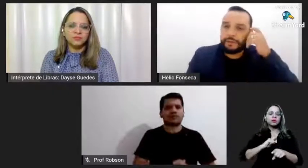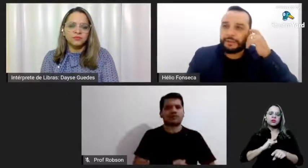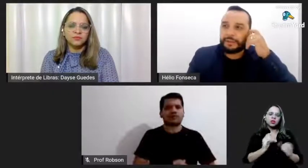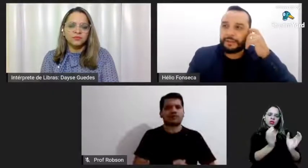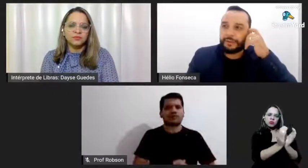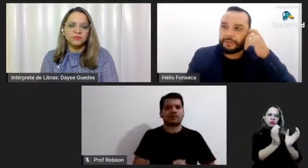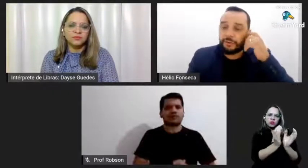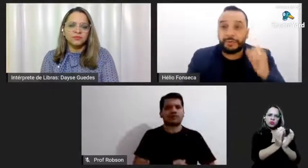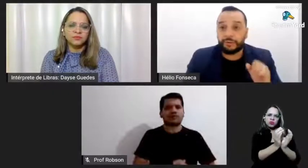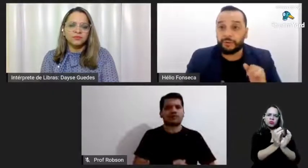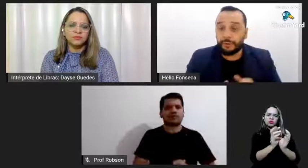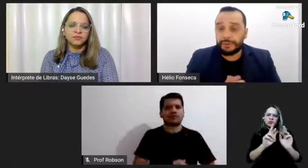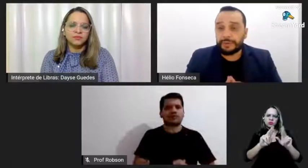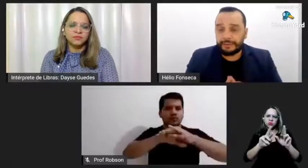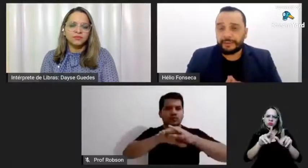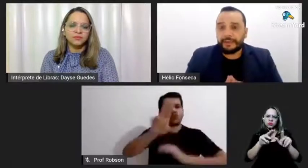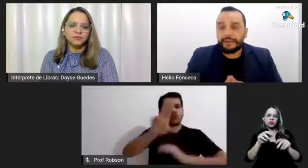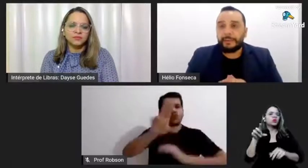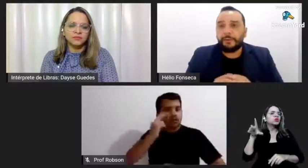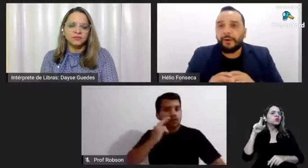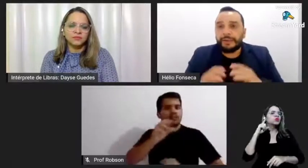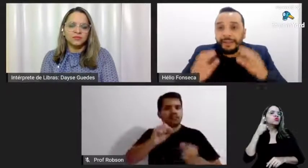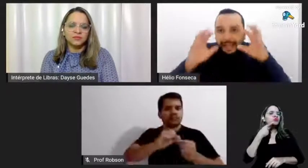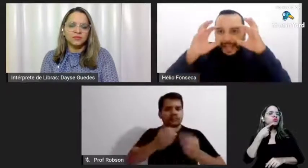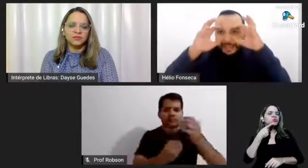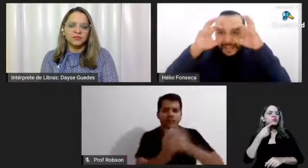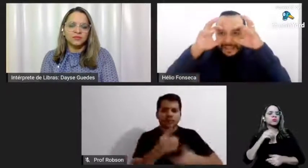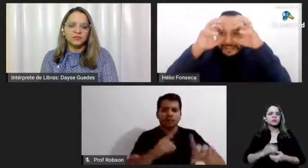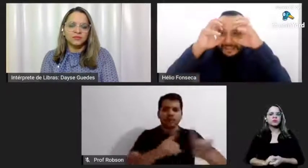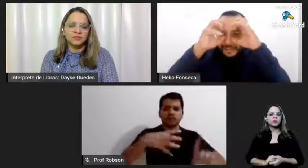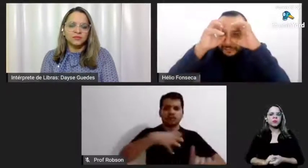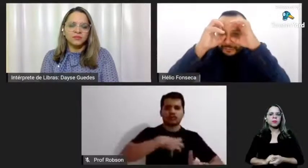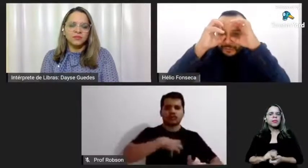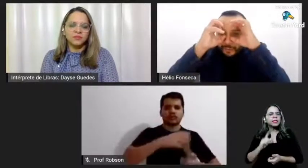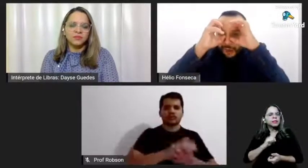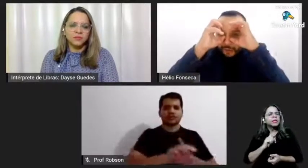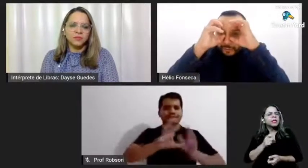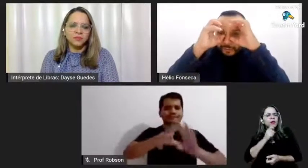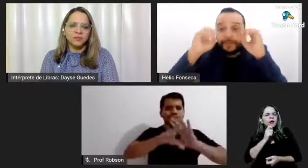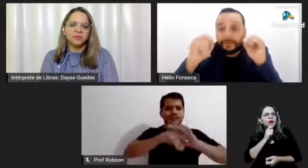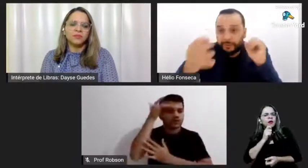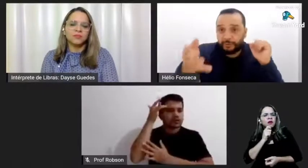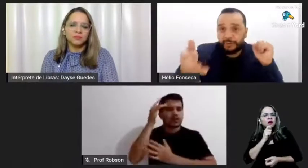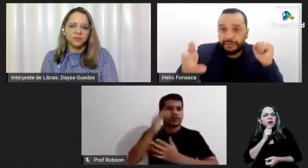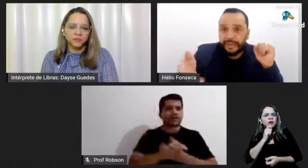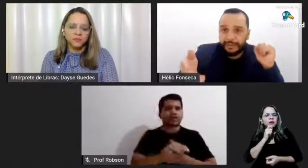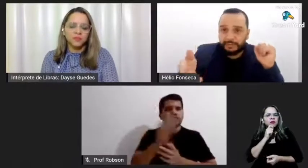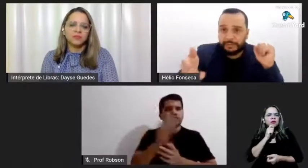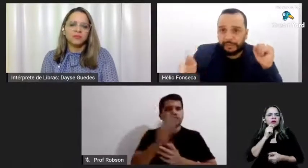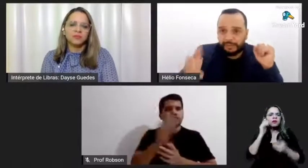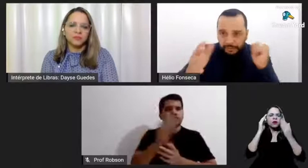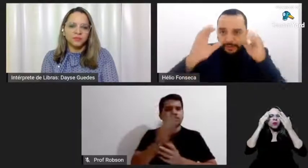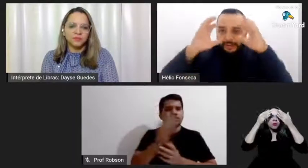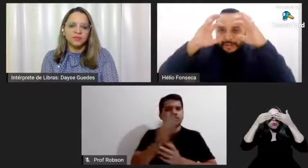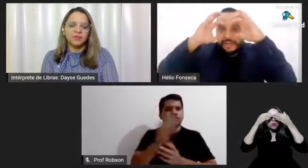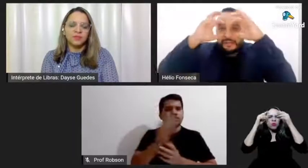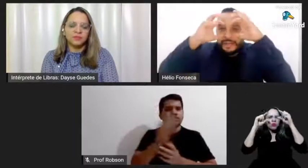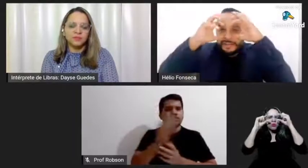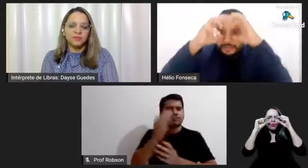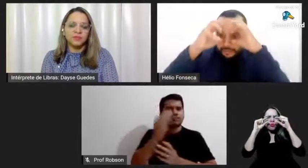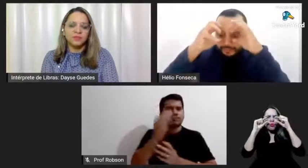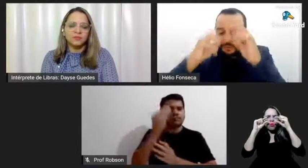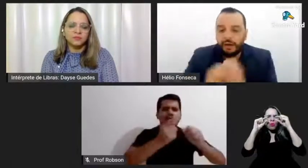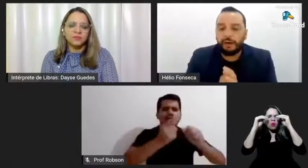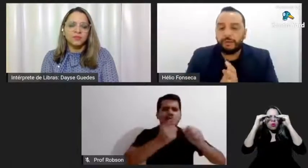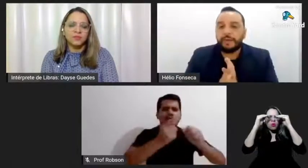grupo de pessoas surdas que tem ainda um resíduo visual, de pessoas surdo-cegas, perdão, que tem